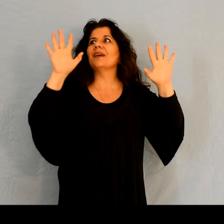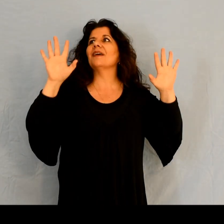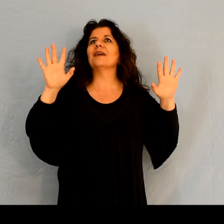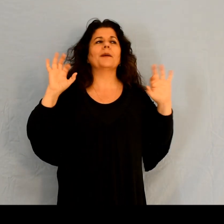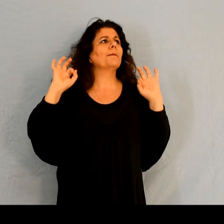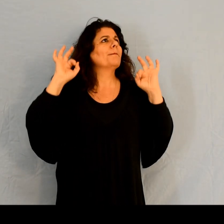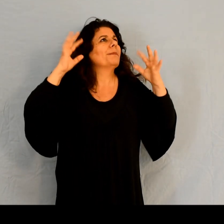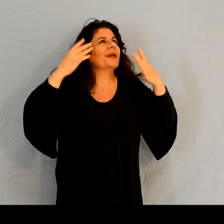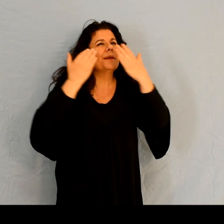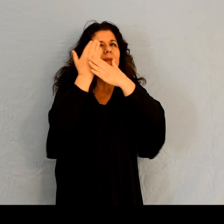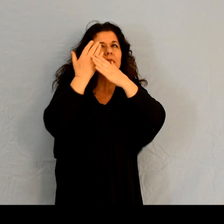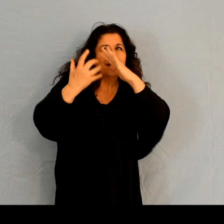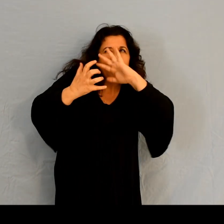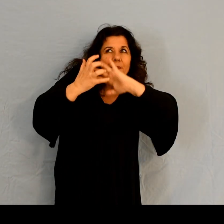vite.